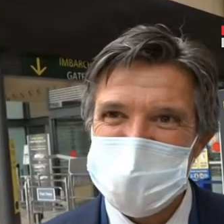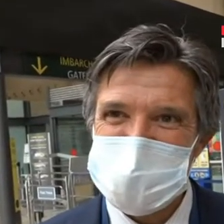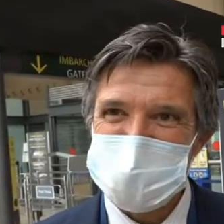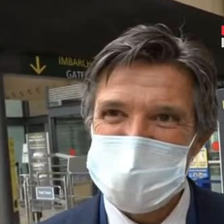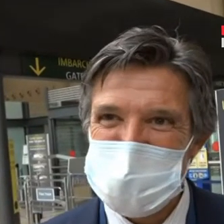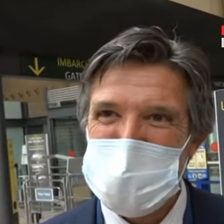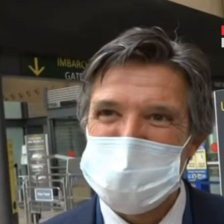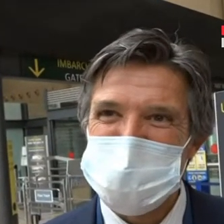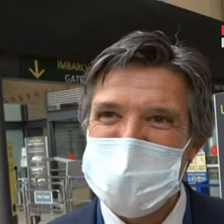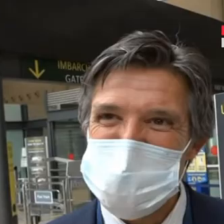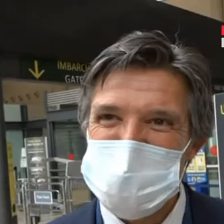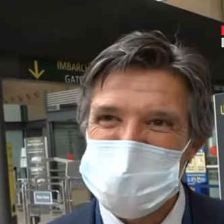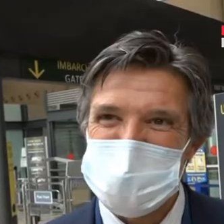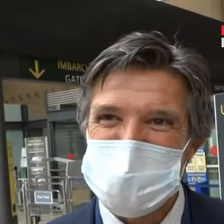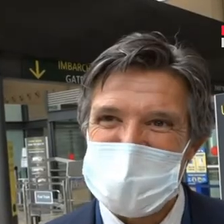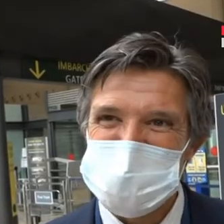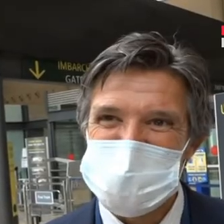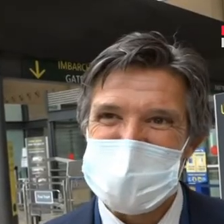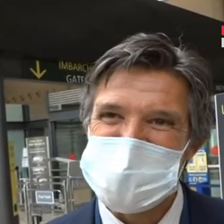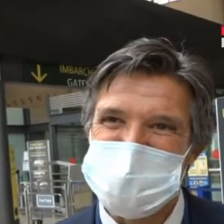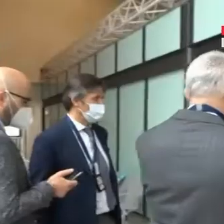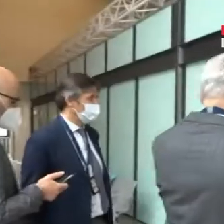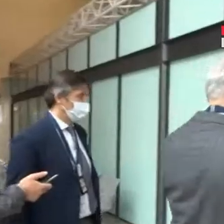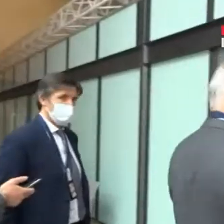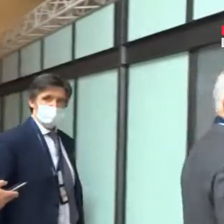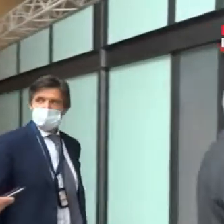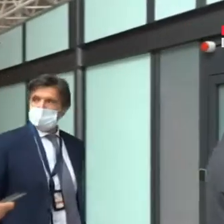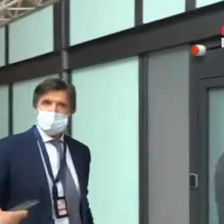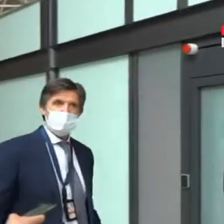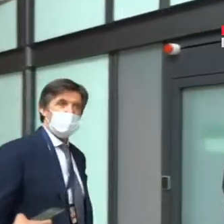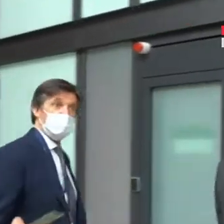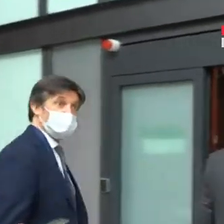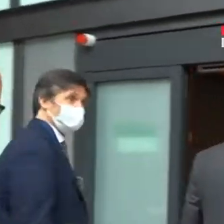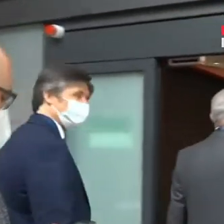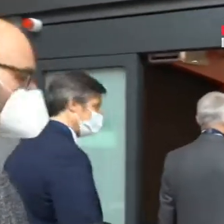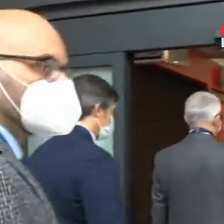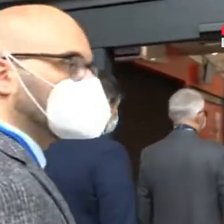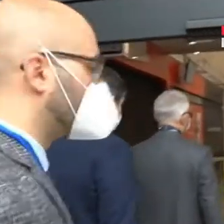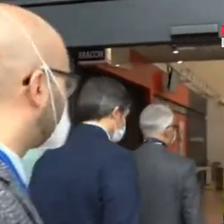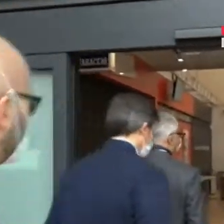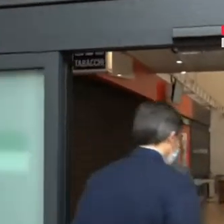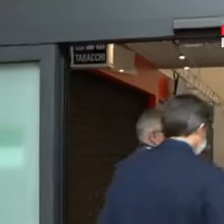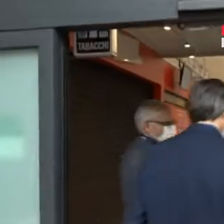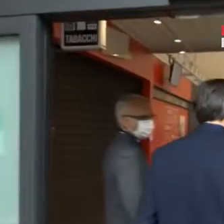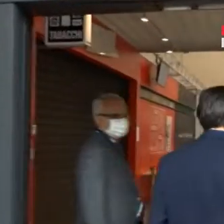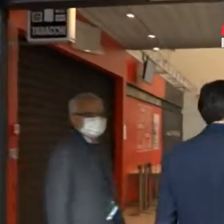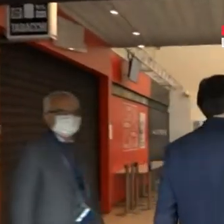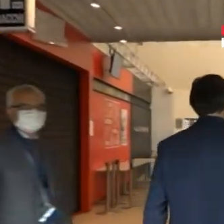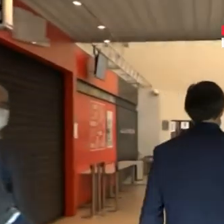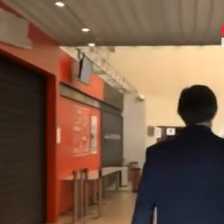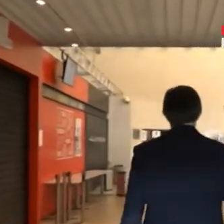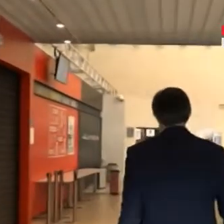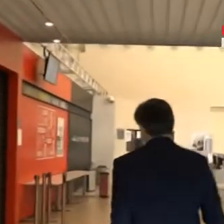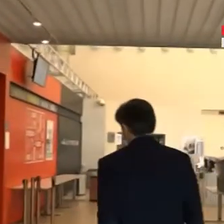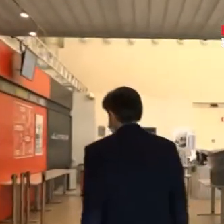stiamo già facendo e non abbiamo dubbi che il primo giorno sarà un successo. Primo volo alle 12.25 di martedì 1 giugno verso Cagliari per uno